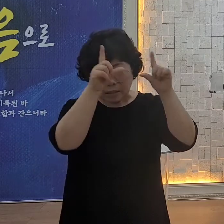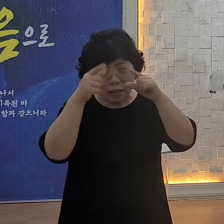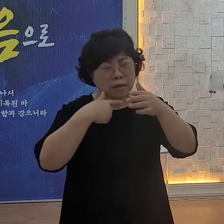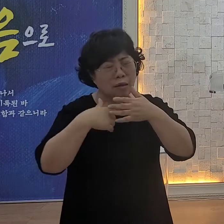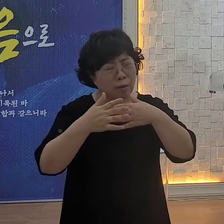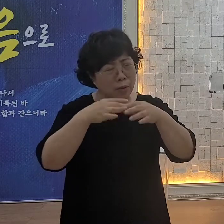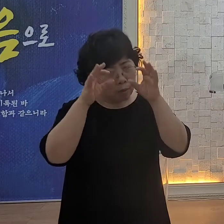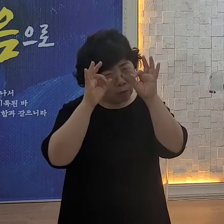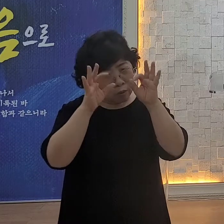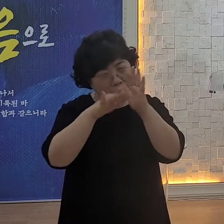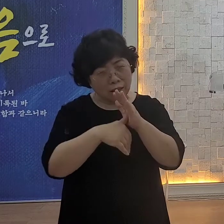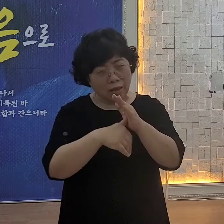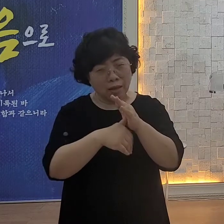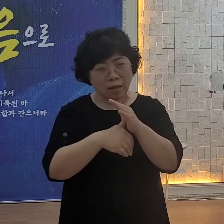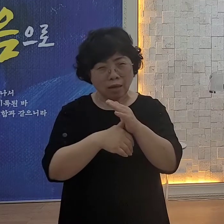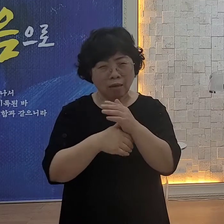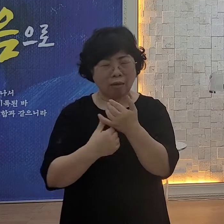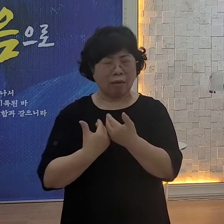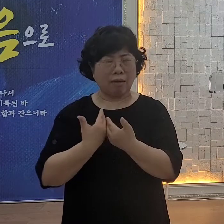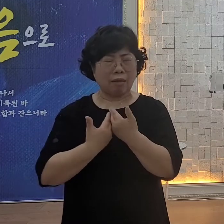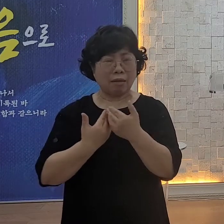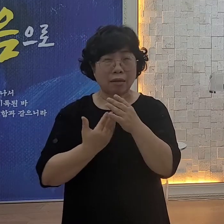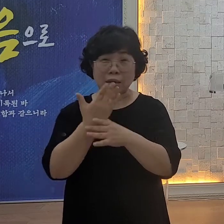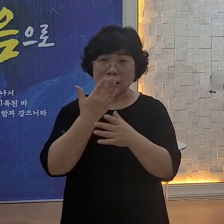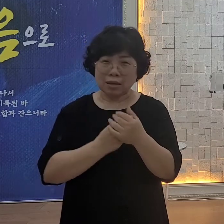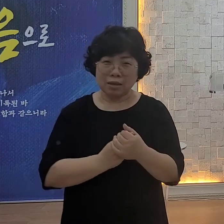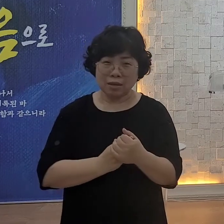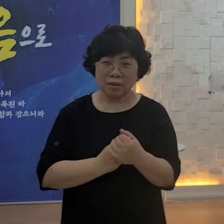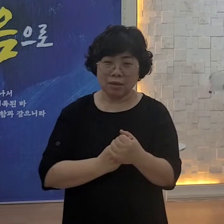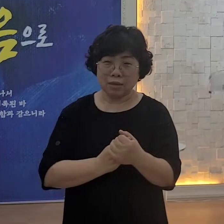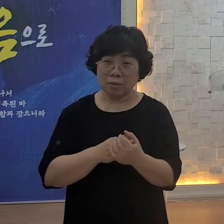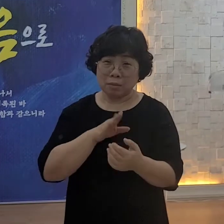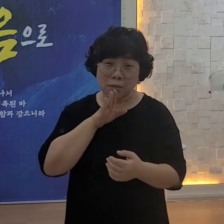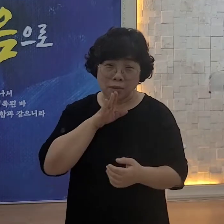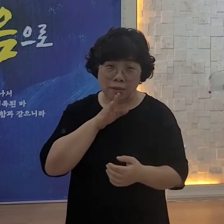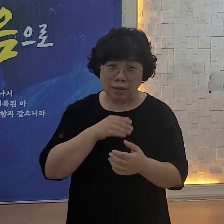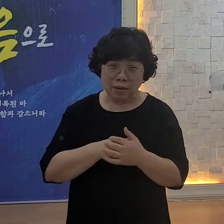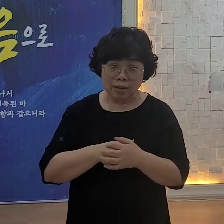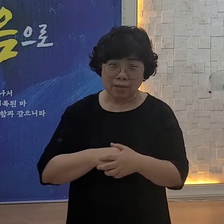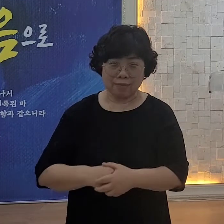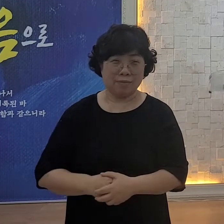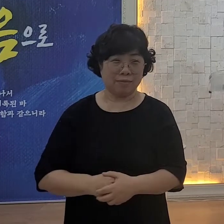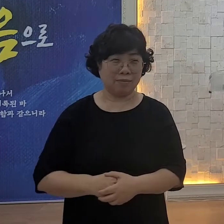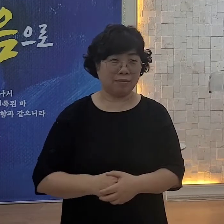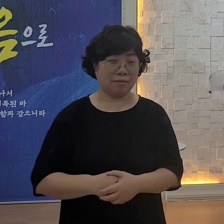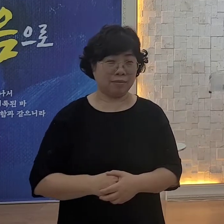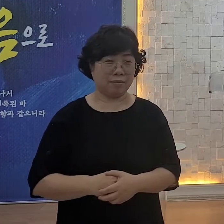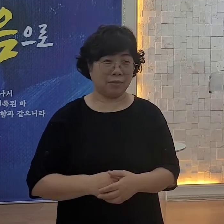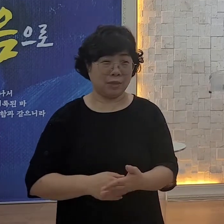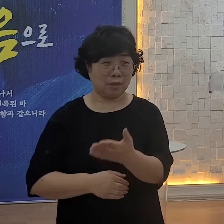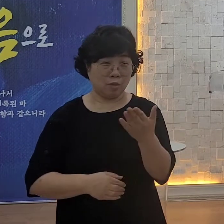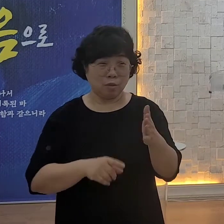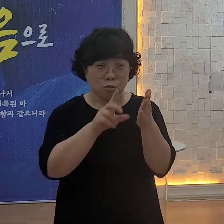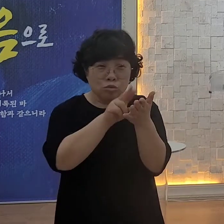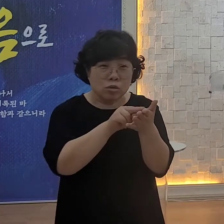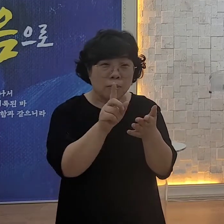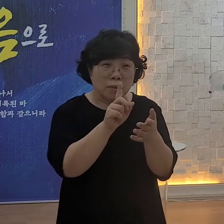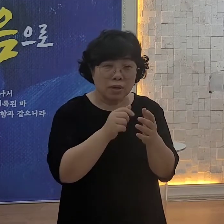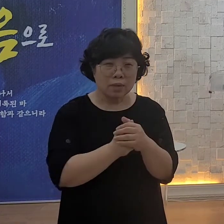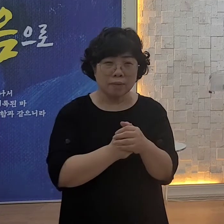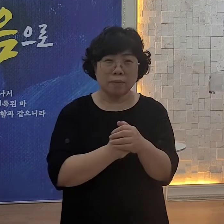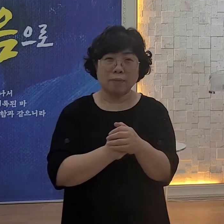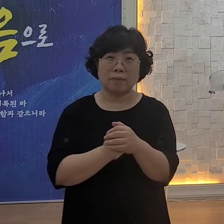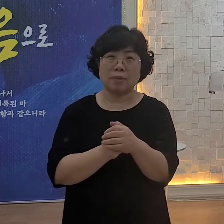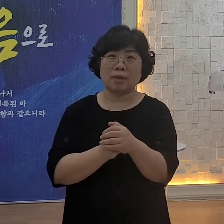목사님. 이런 말이 나오기 딱 십상입니다. 그죠? 자, 여러분, 뭐가 문제가 생기냐면은